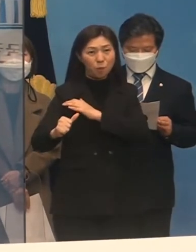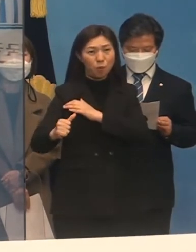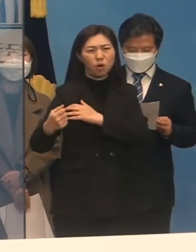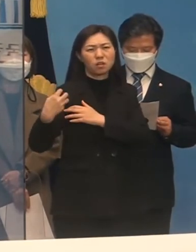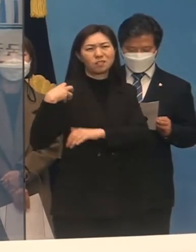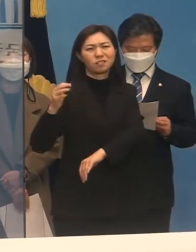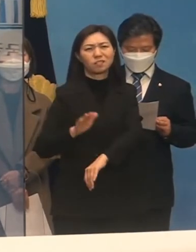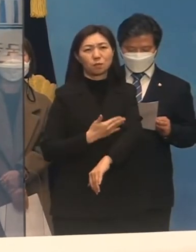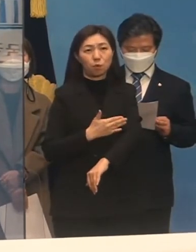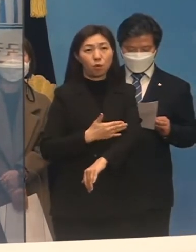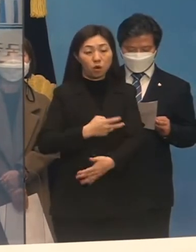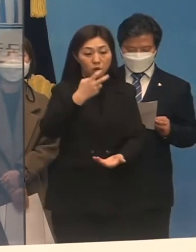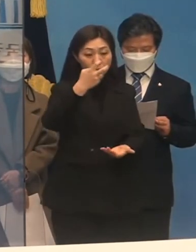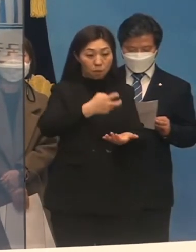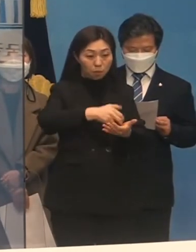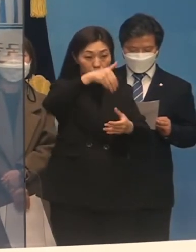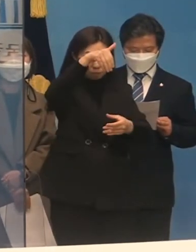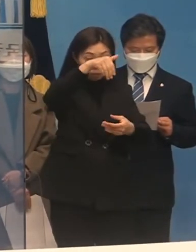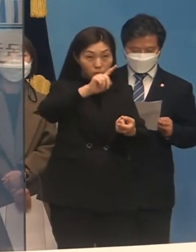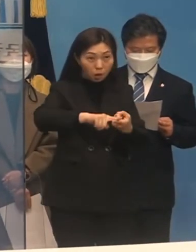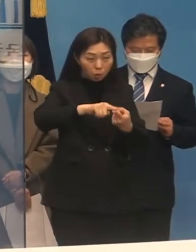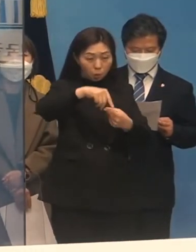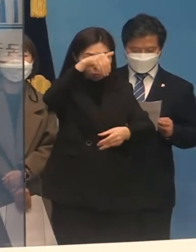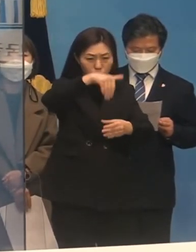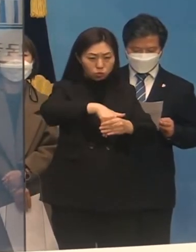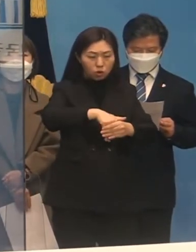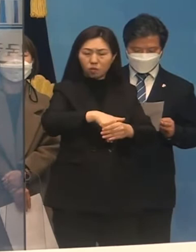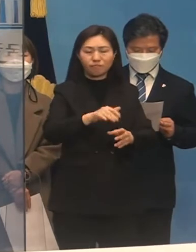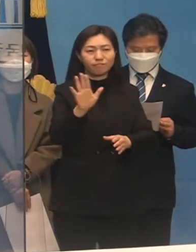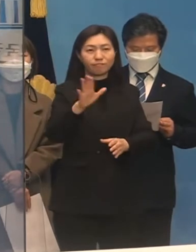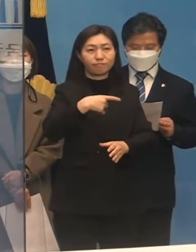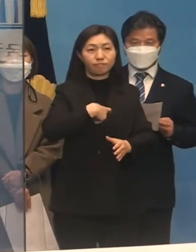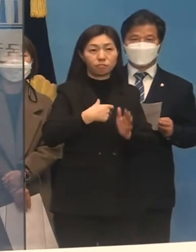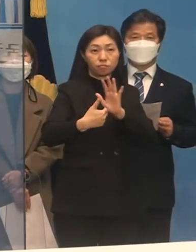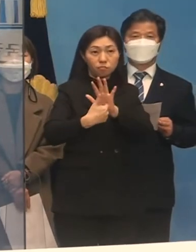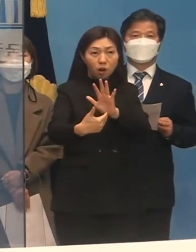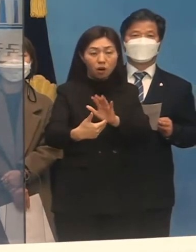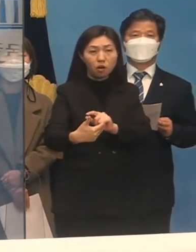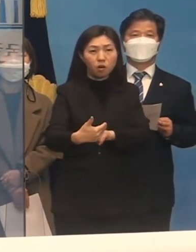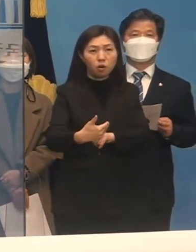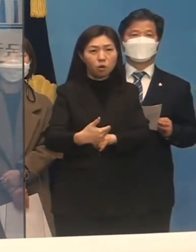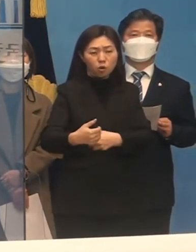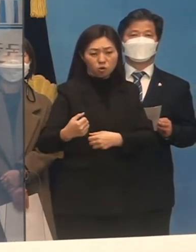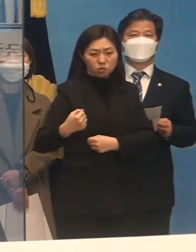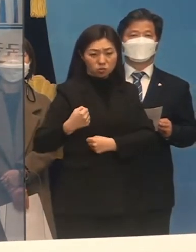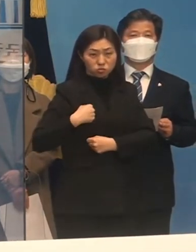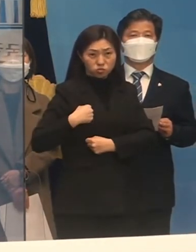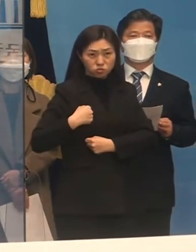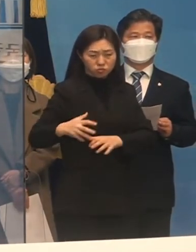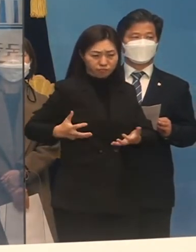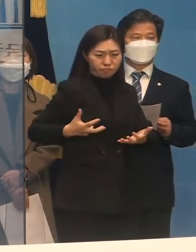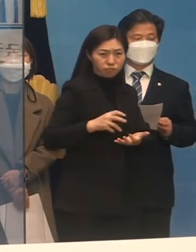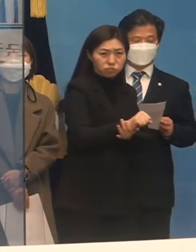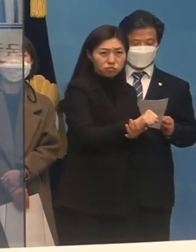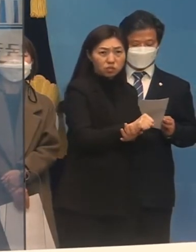결과를 부정하고 불법적인 쿠데타를 일으킨 군부는 애초에 명분이라 할 것도